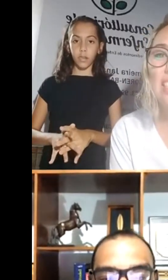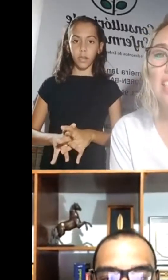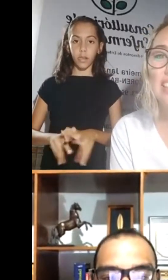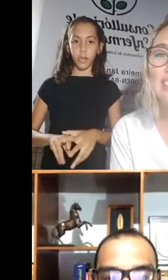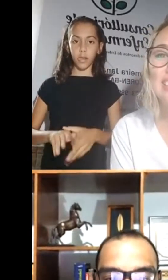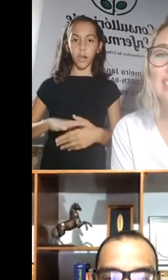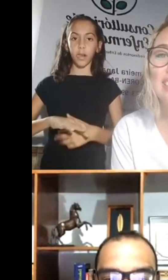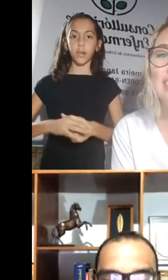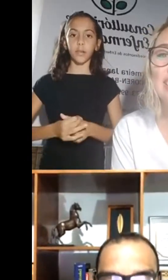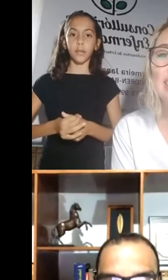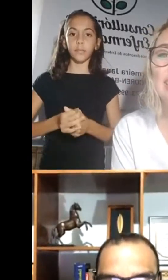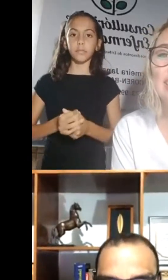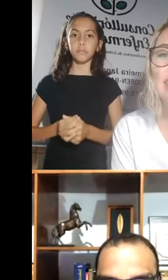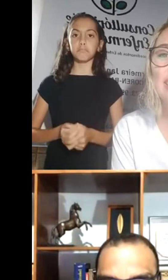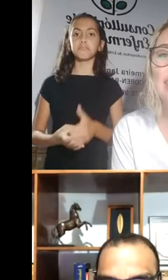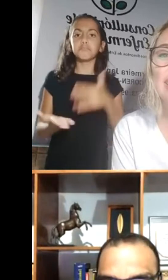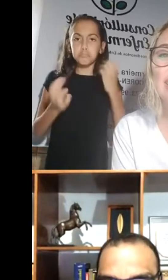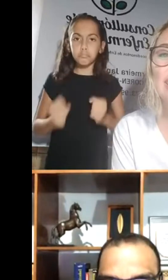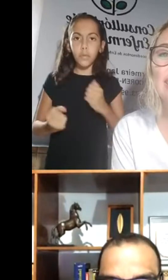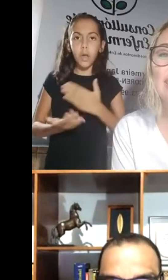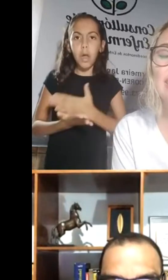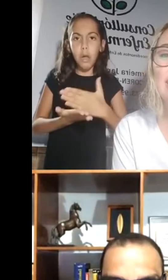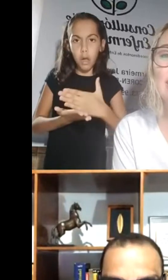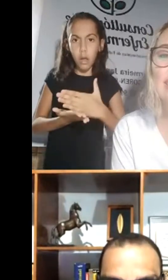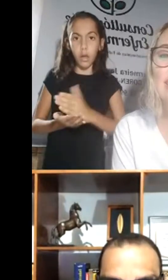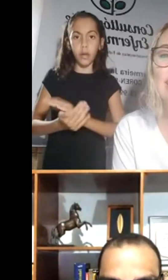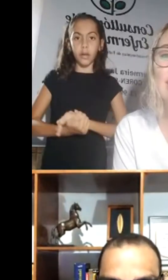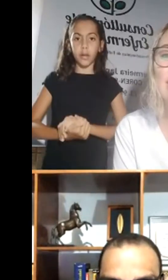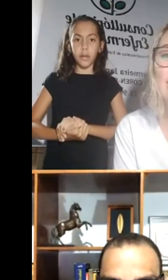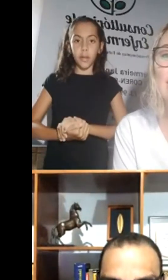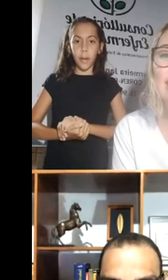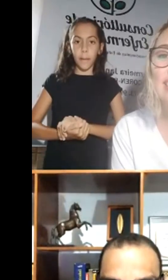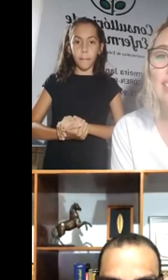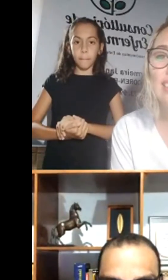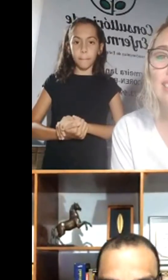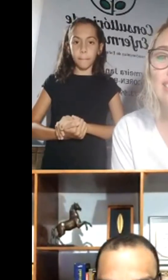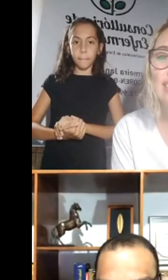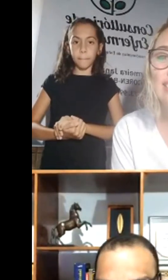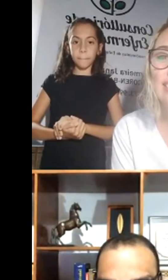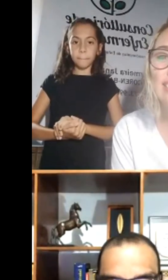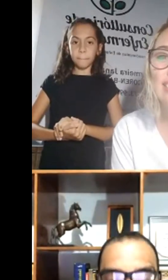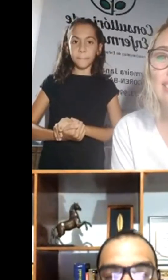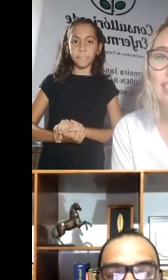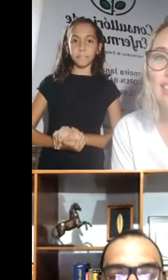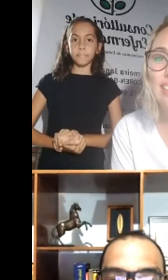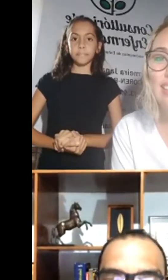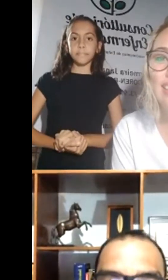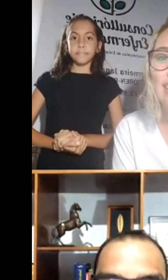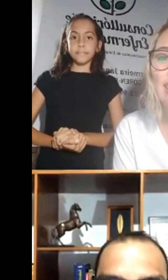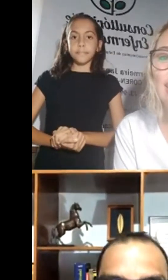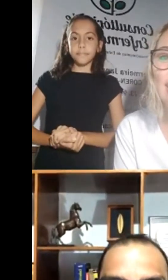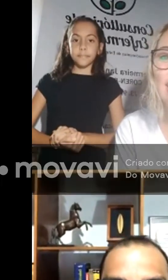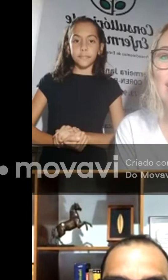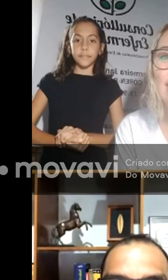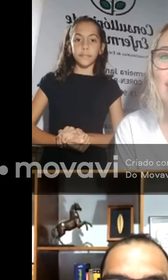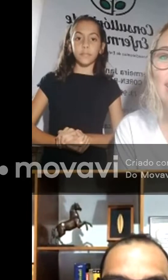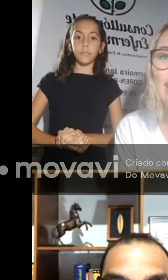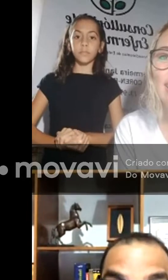aí. Eu queria só abrir aqui um parênteses antes de começar, Sim,